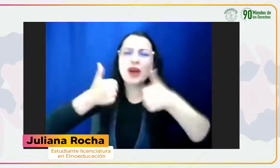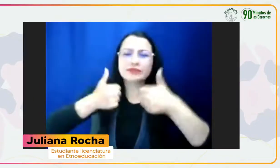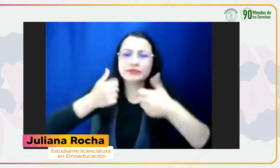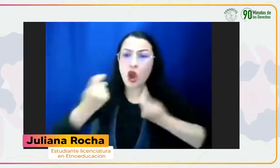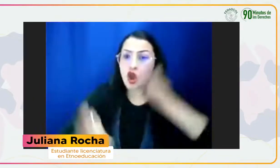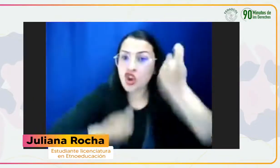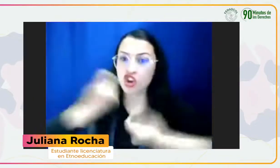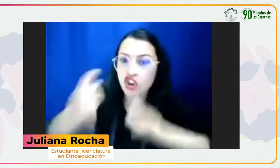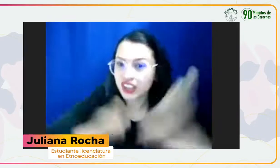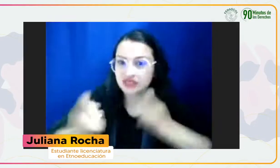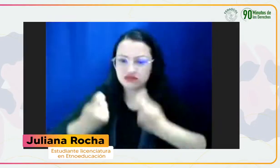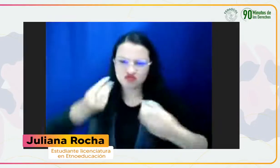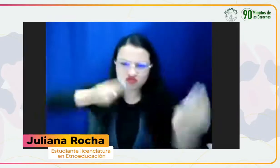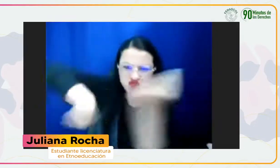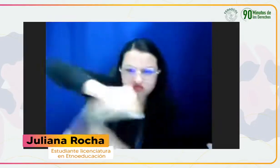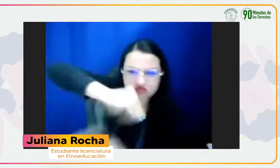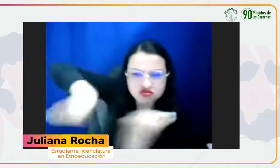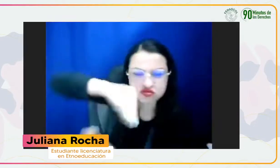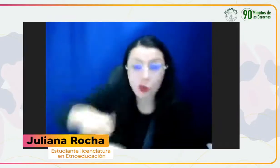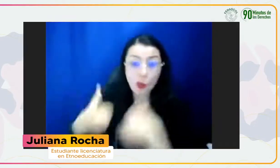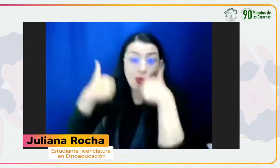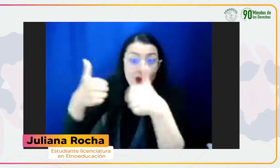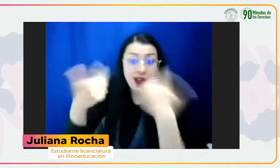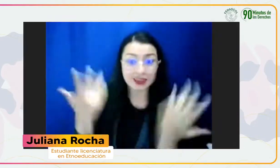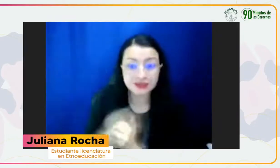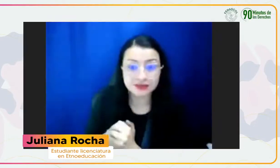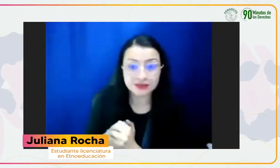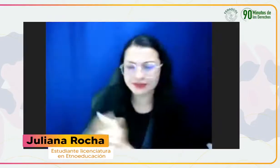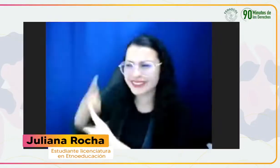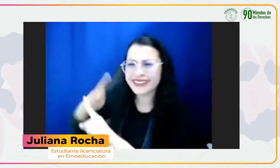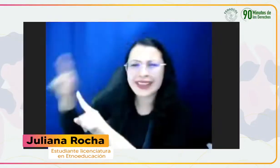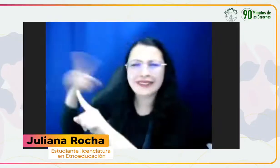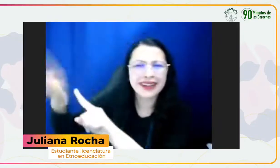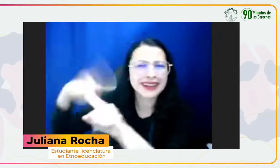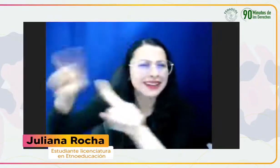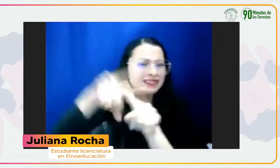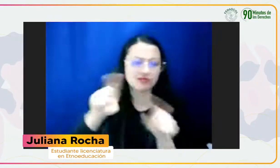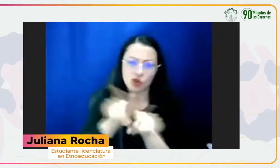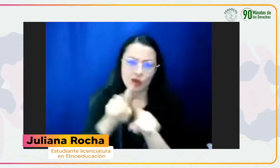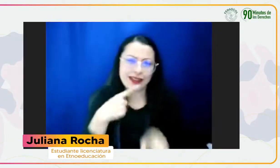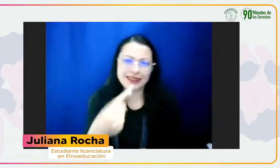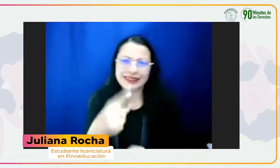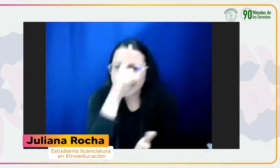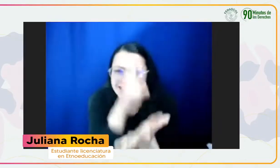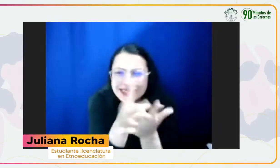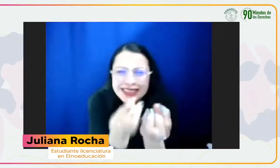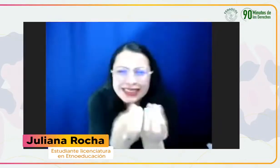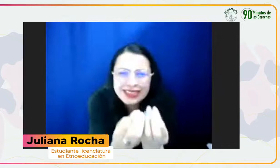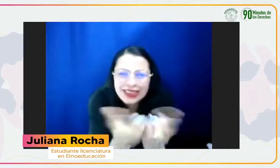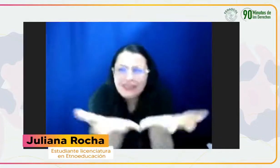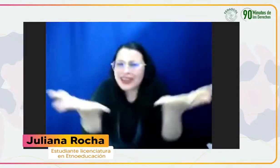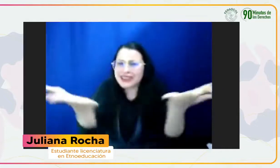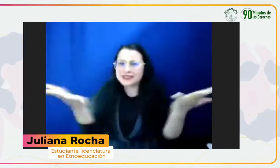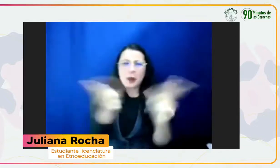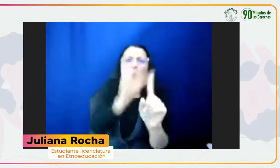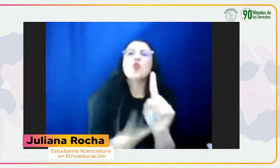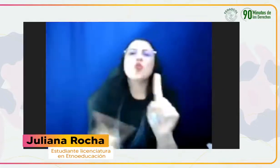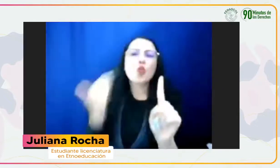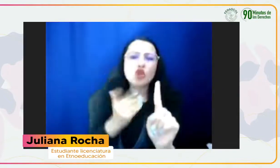sé, las mujeres líderes como maestras, mujeres líderes como economistas, las mujeres líderes como diferentes roles que se tienen,